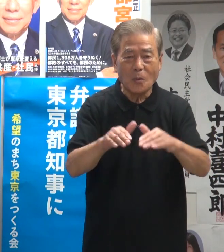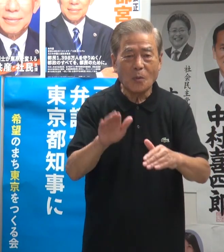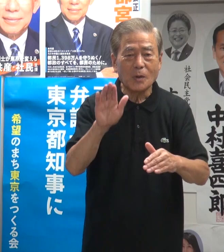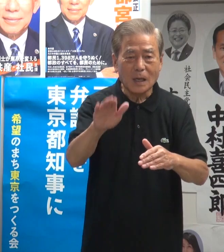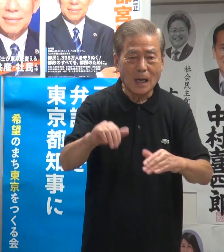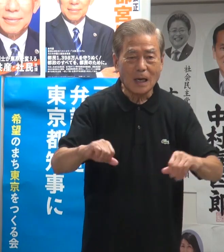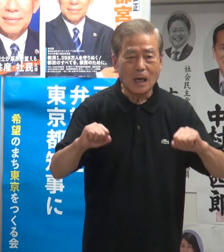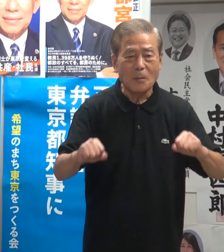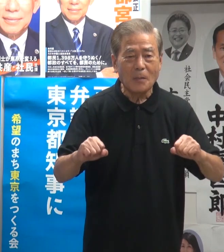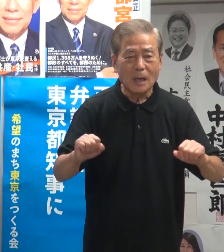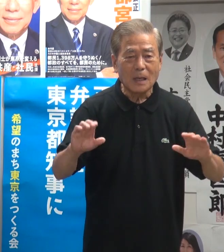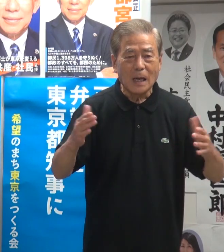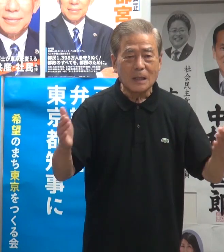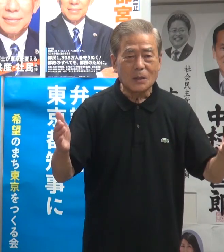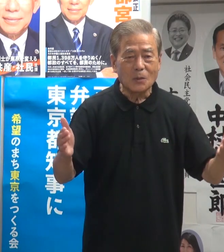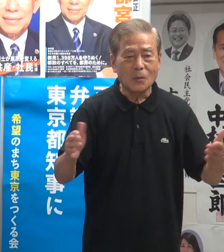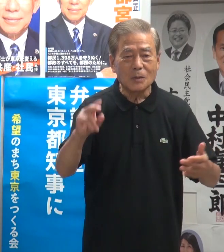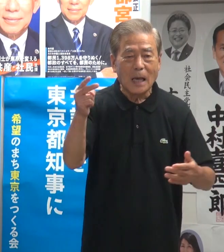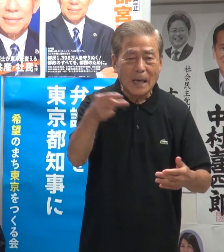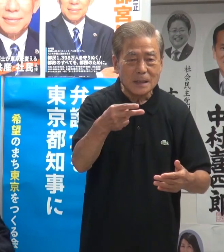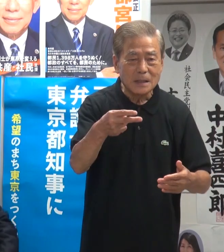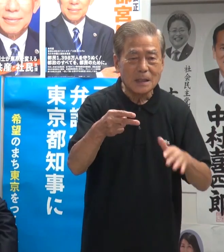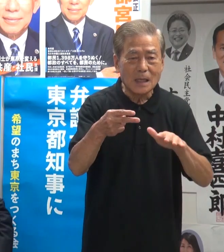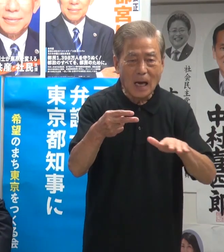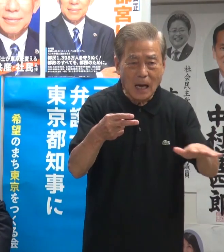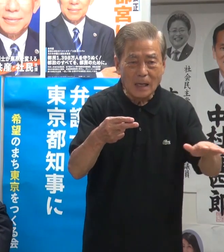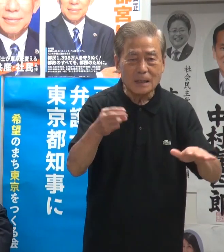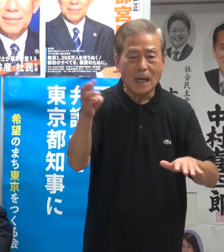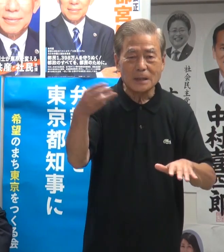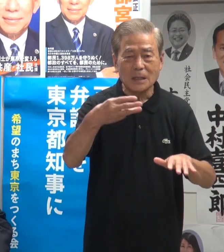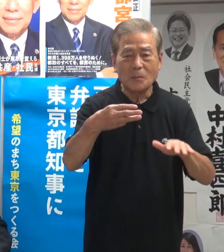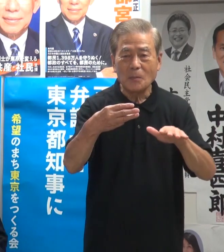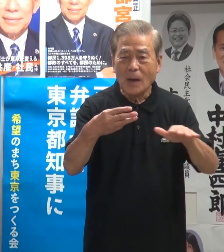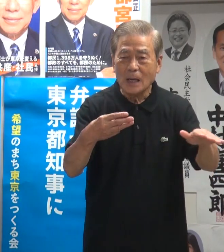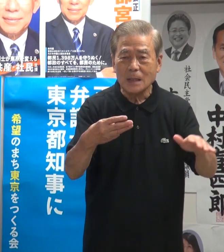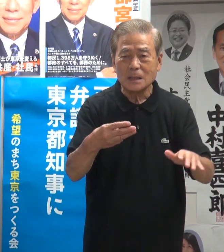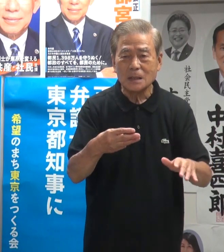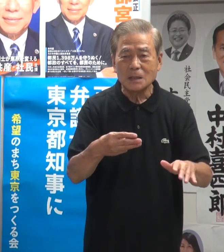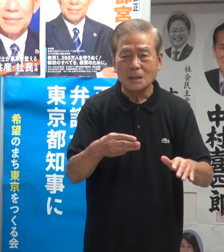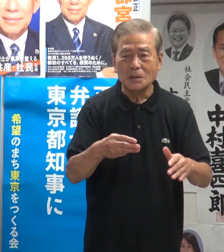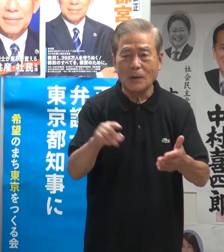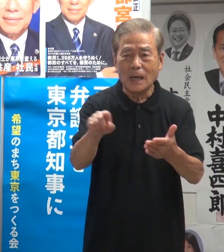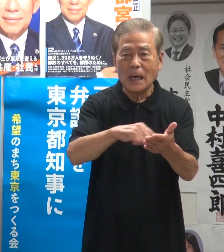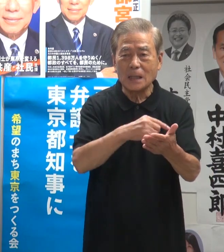で、この点を小池さんは非常に軽視してますね。それから